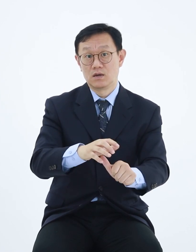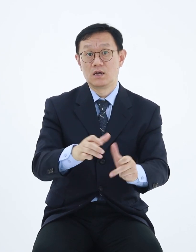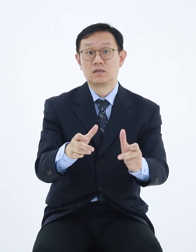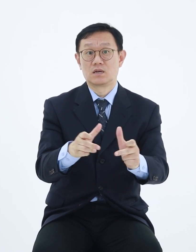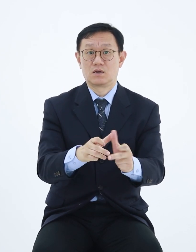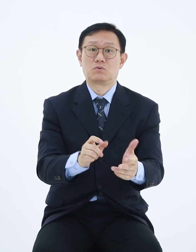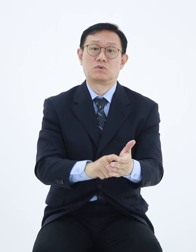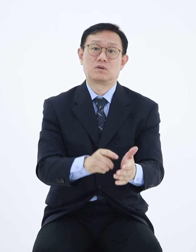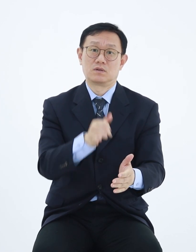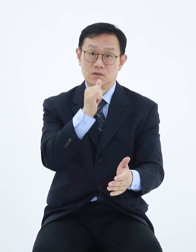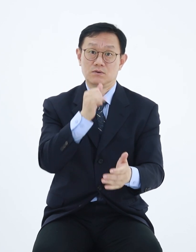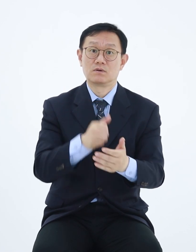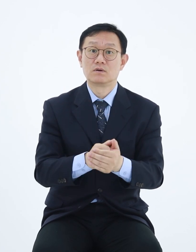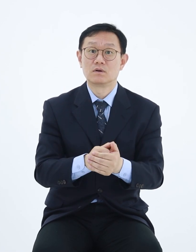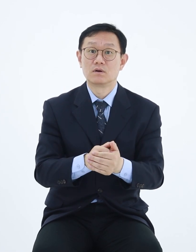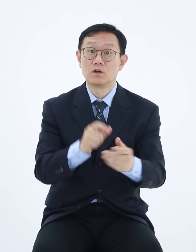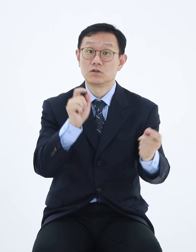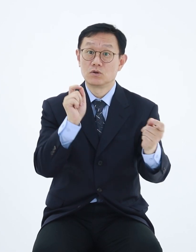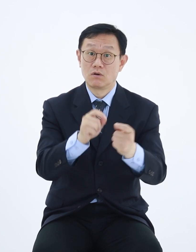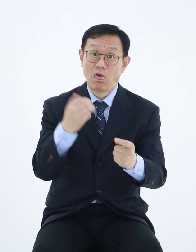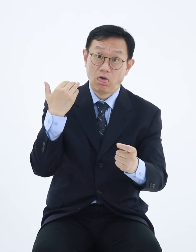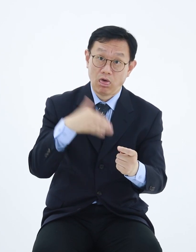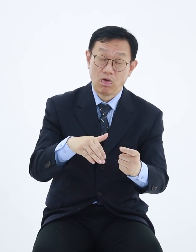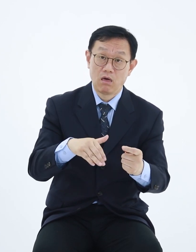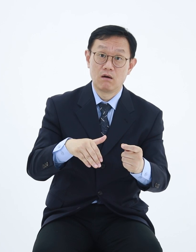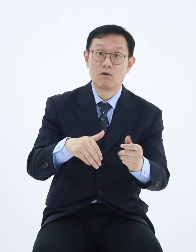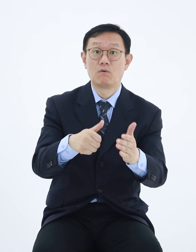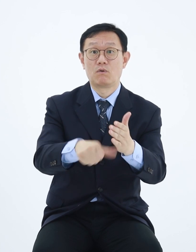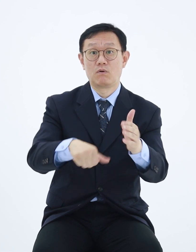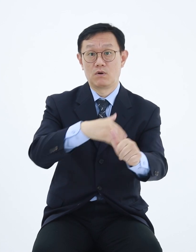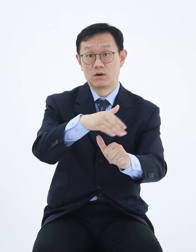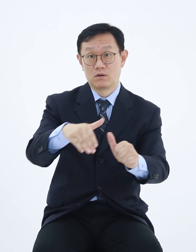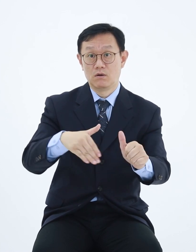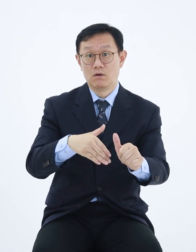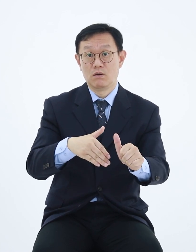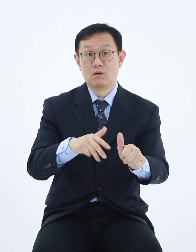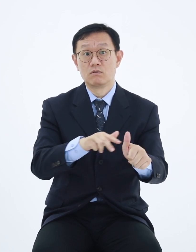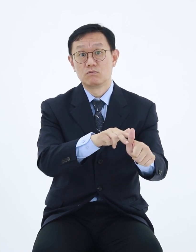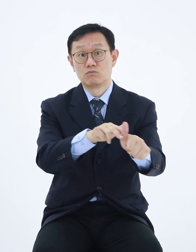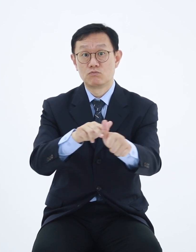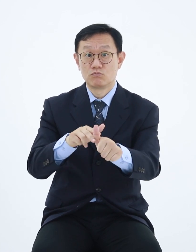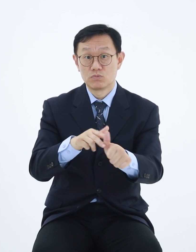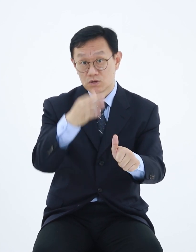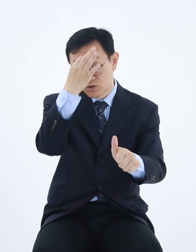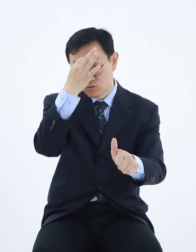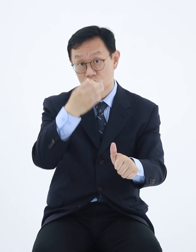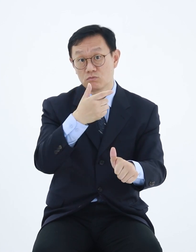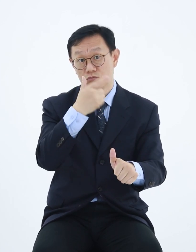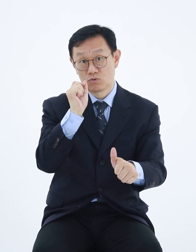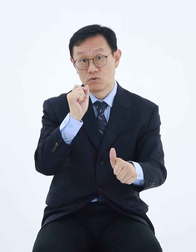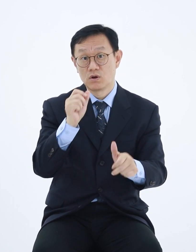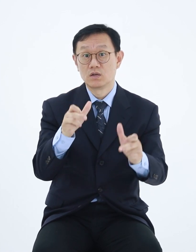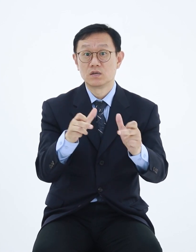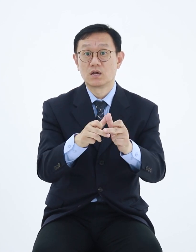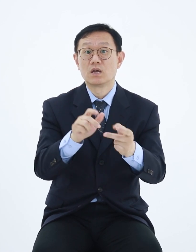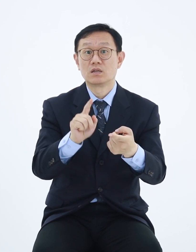요인이다. 접근 불가능한 물리적 환경, 관련 보조기술의 부재, 장애에 대한 사람들의 부정적인